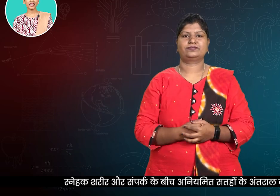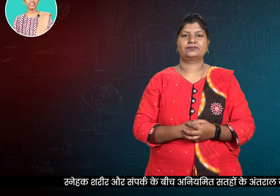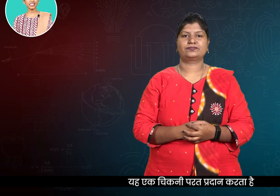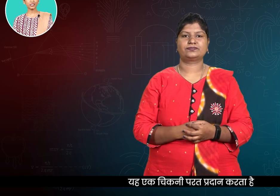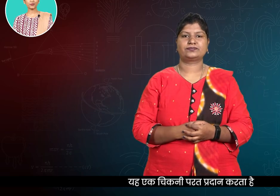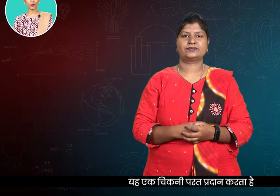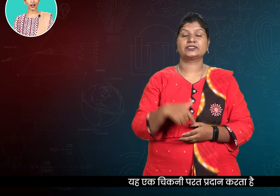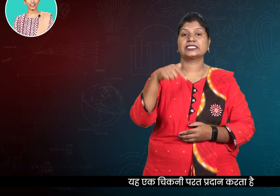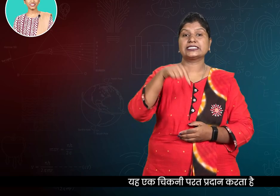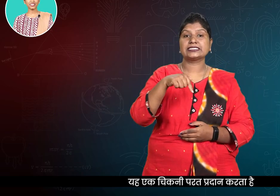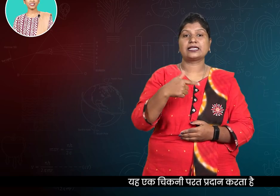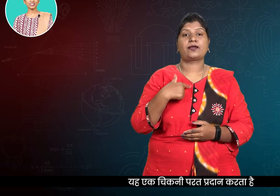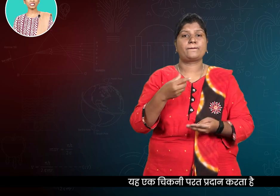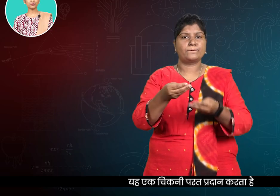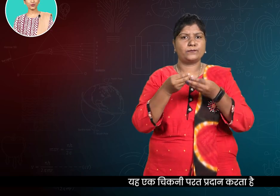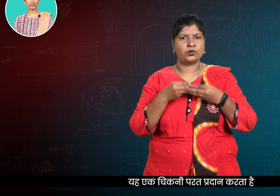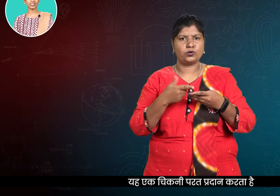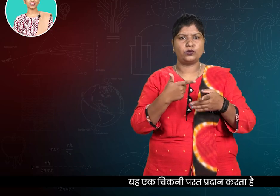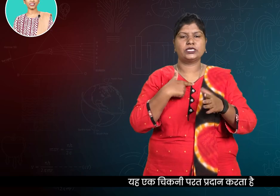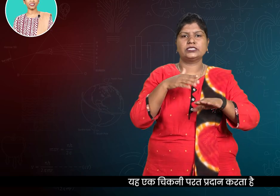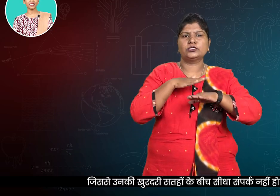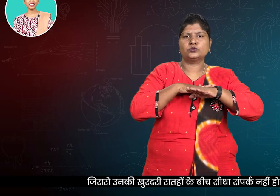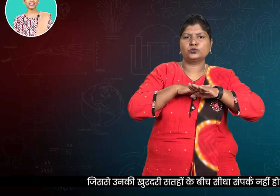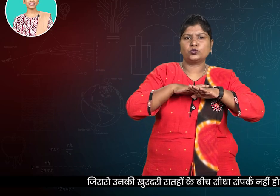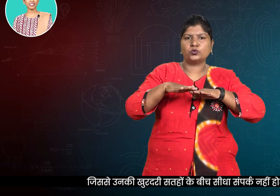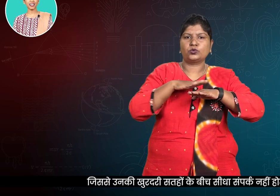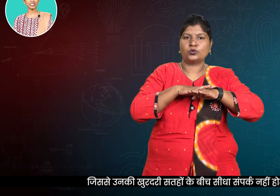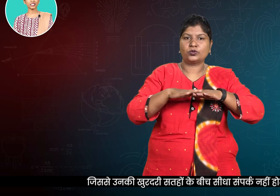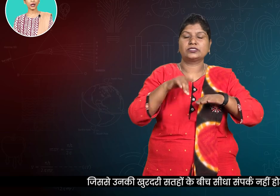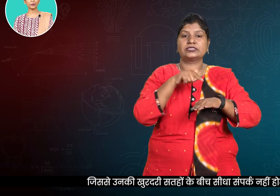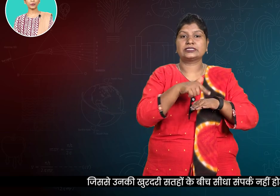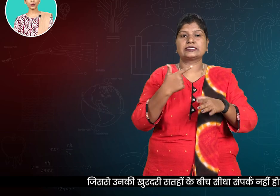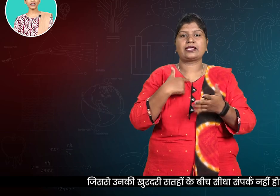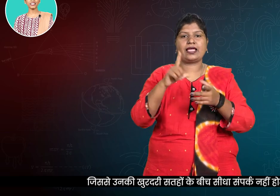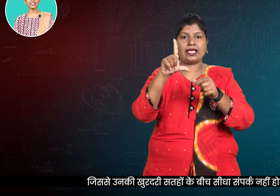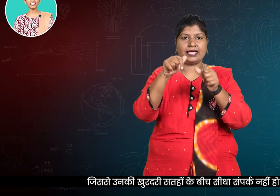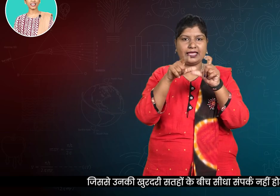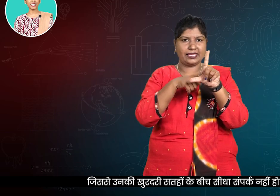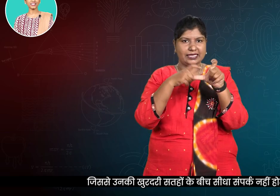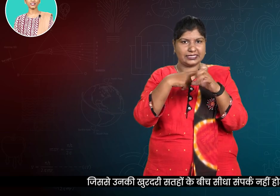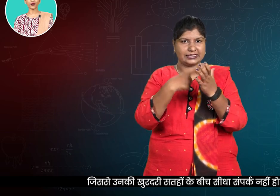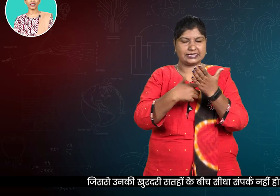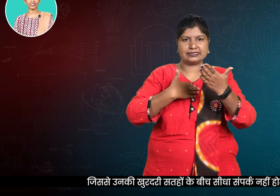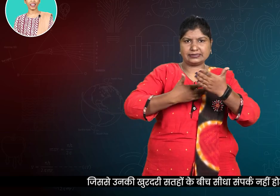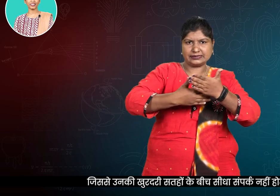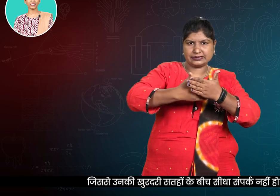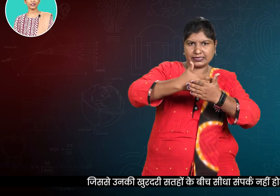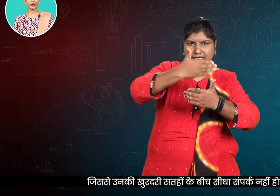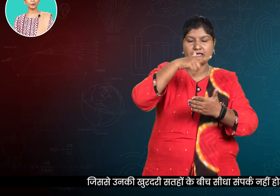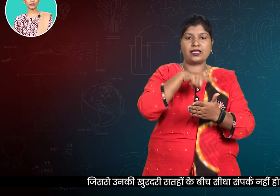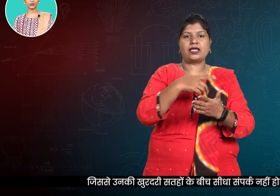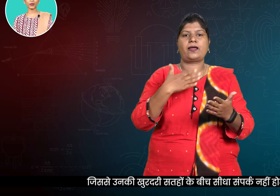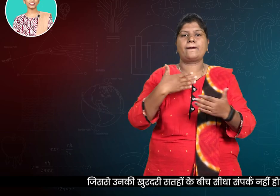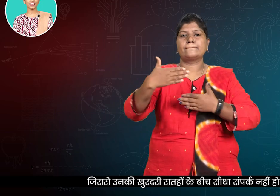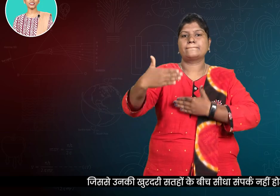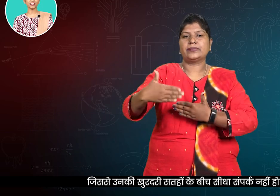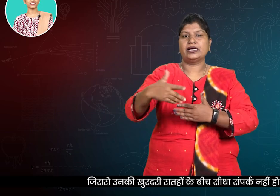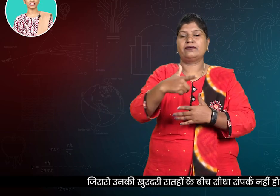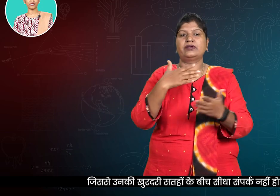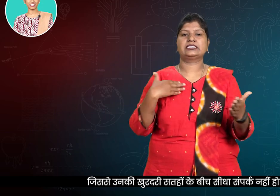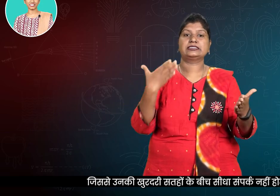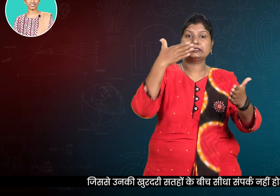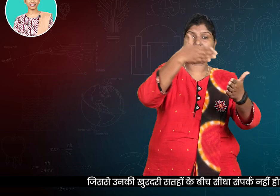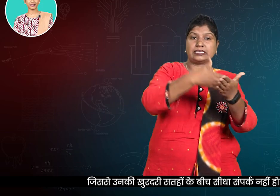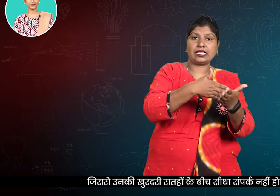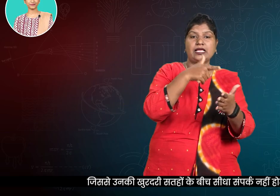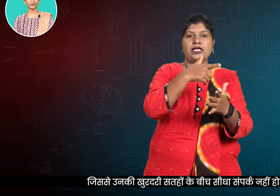ये चिकनी परत प्रदान करता है, जिससे उनकी खुरदरी सतों के बीच सीधा संपर्क नहीं